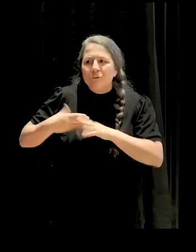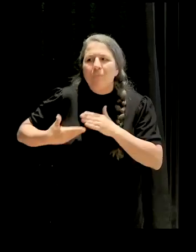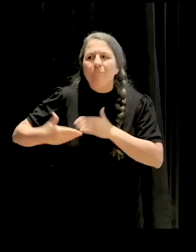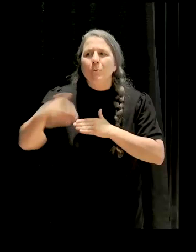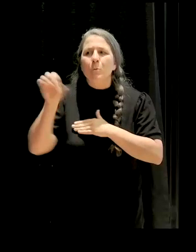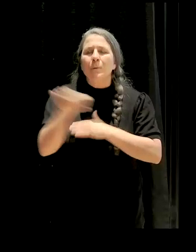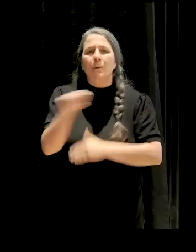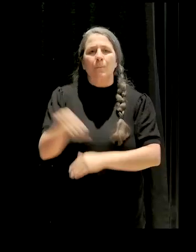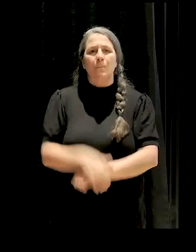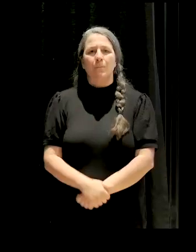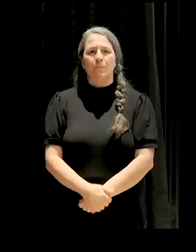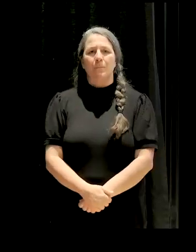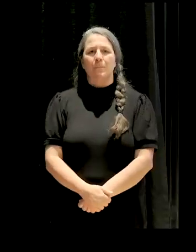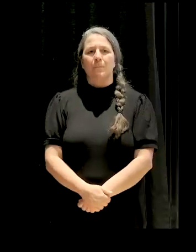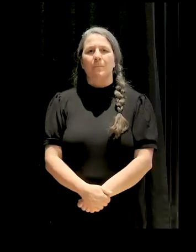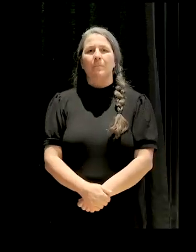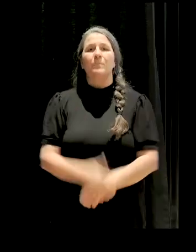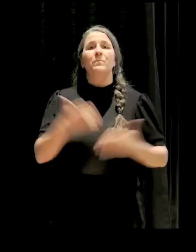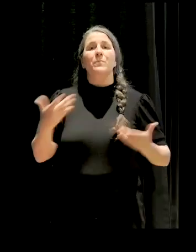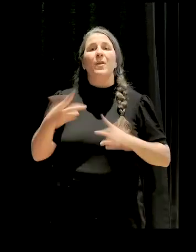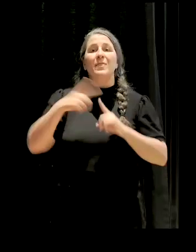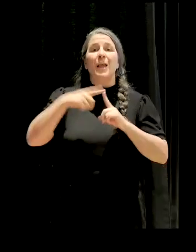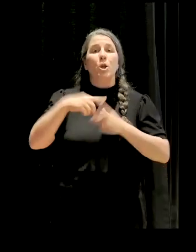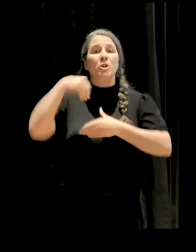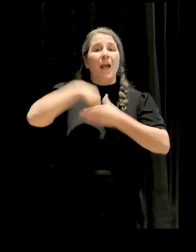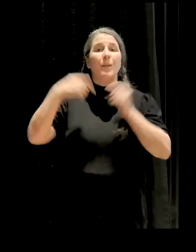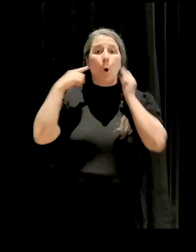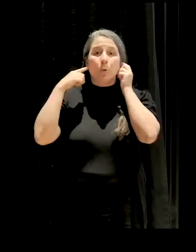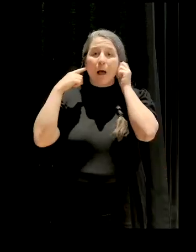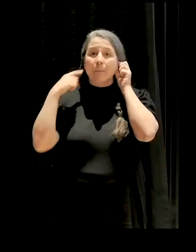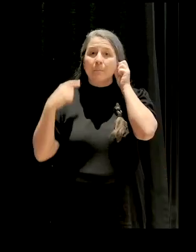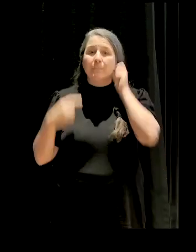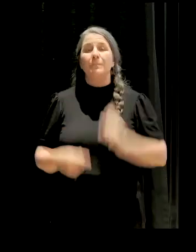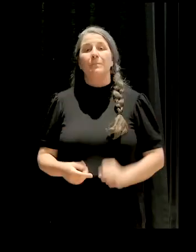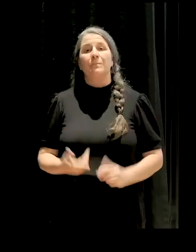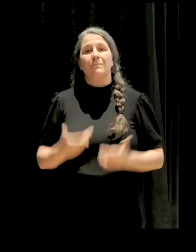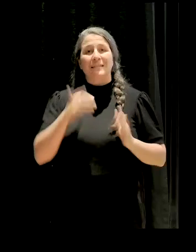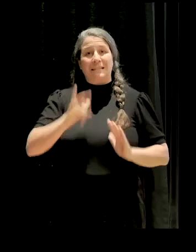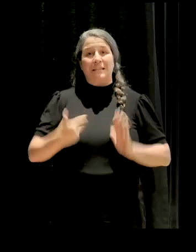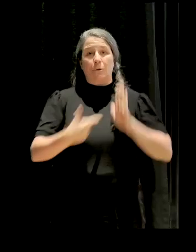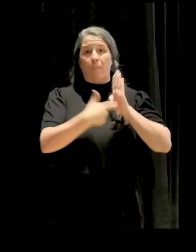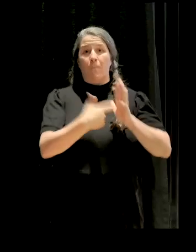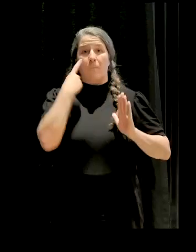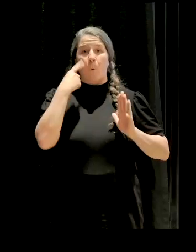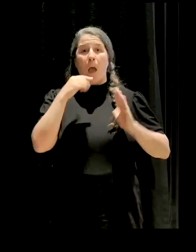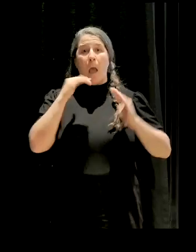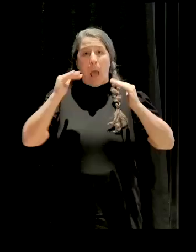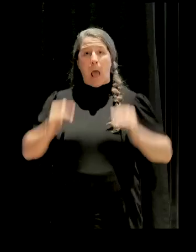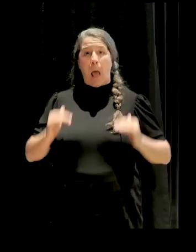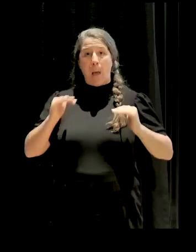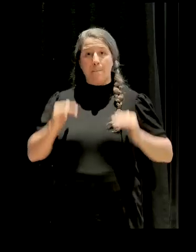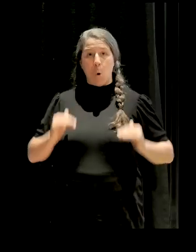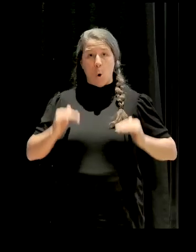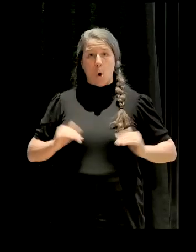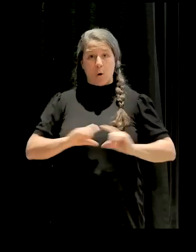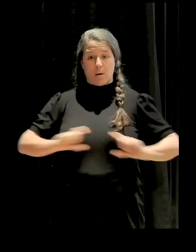vous ai mentionné vite les technologies intra-auriculaires, mais dans le fond, c'est quoi ça? C'est qu'est-ce que vous voyez sur l'affiche dans le bas, le milieu bas